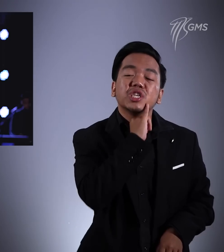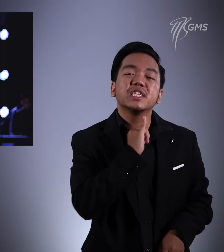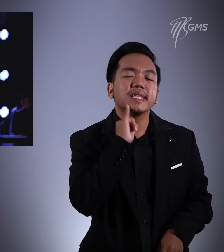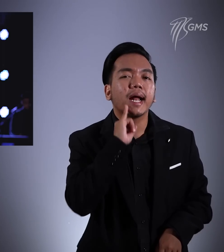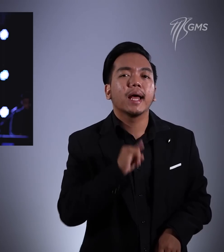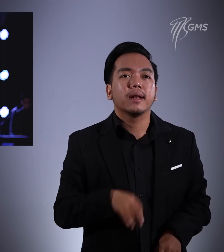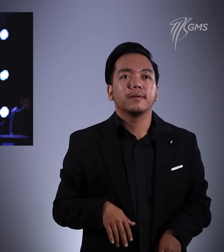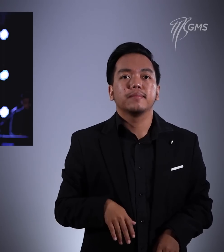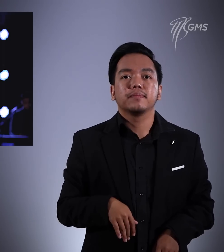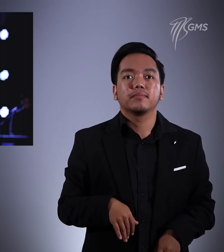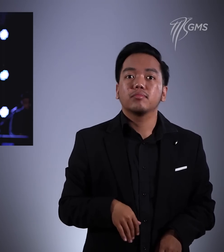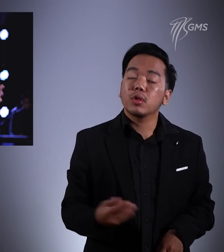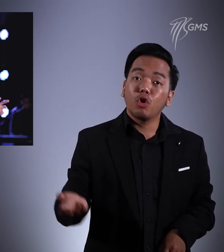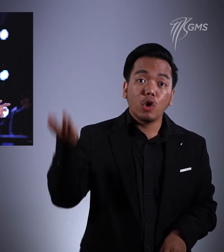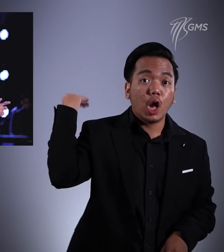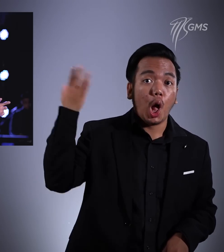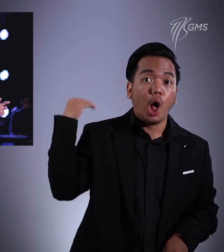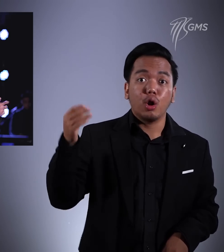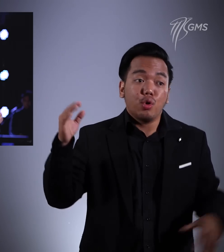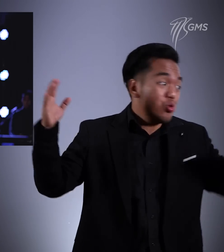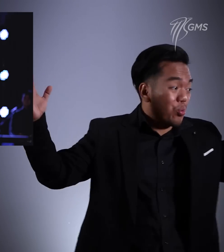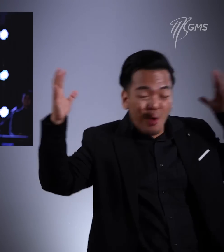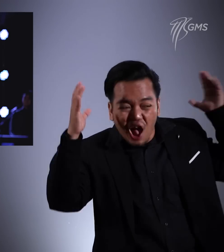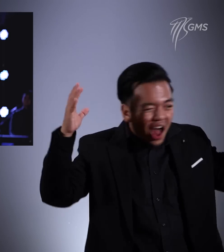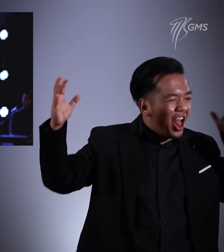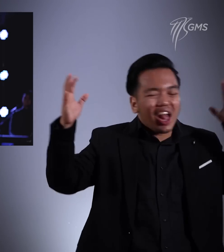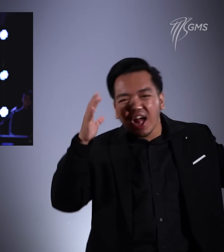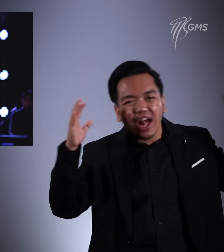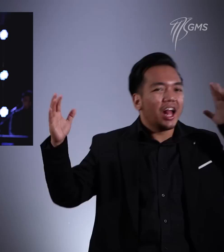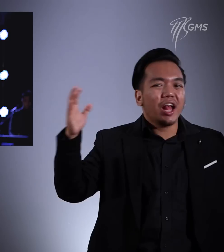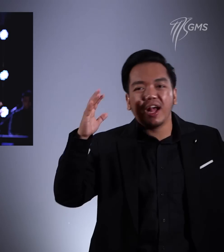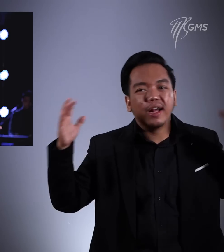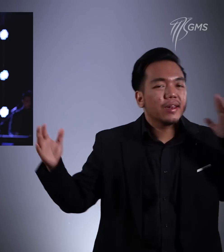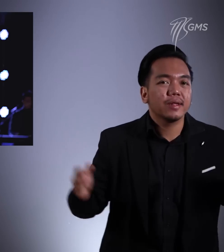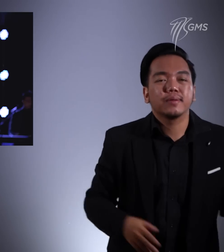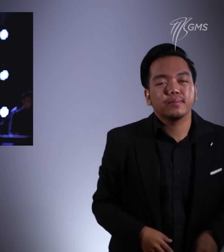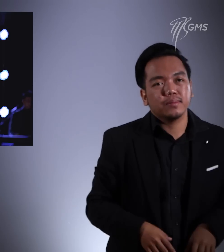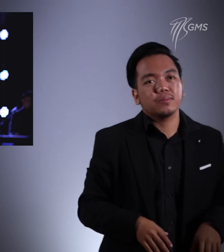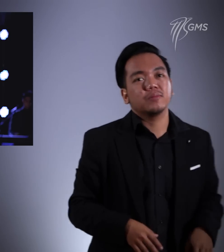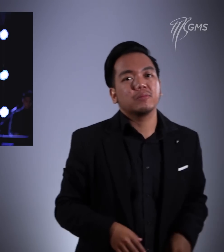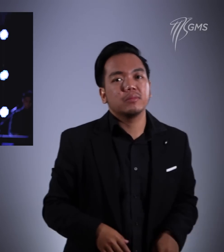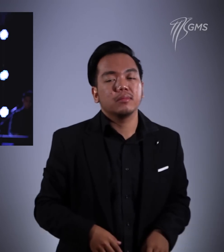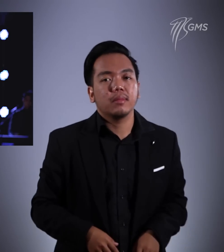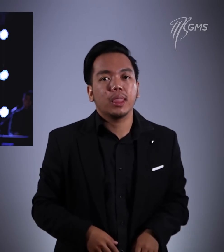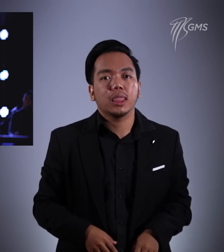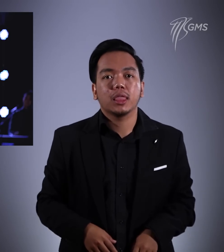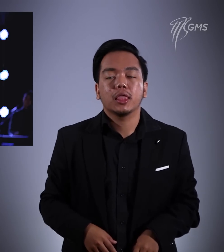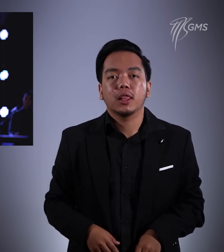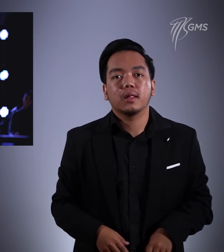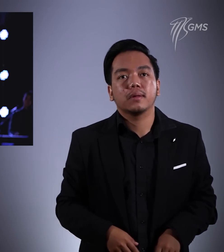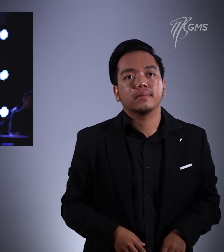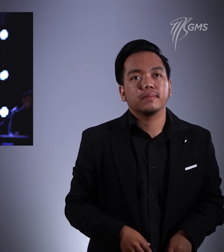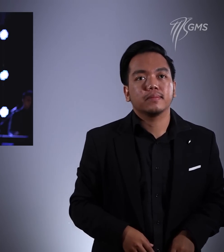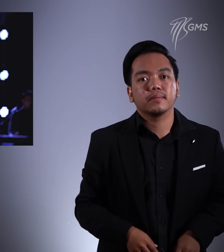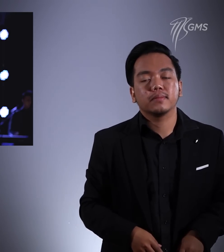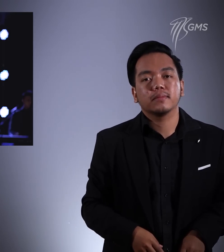tenang. Tadinya kan dia panik sembarangan. Wah sudah nggak tahu, udah kalap sendiri dia. Bahkan dia juga